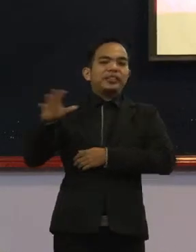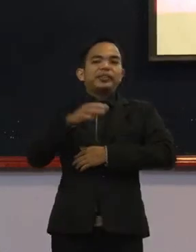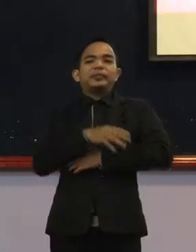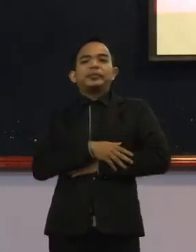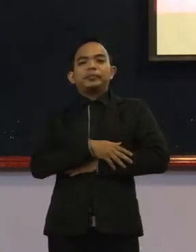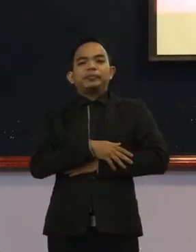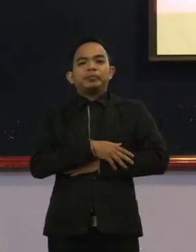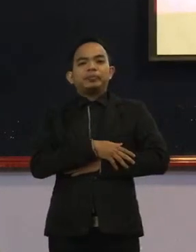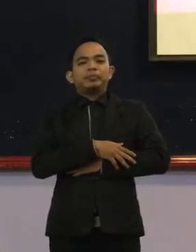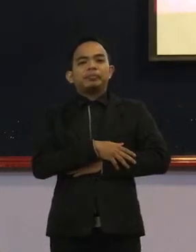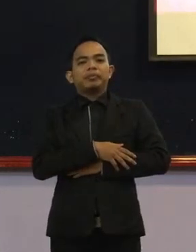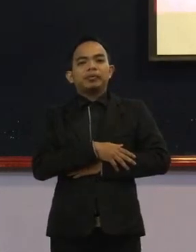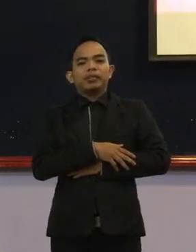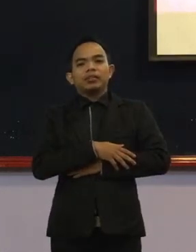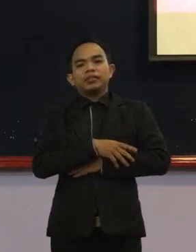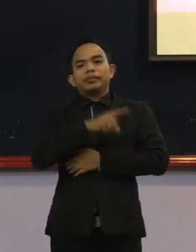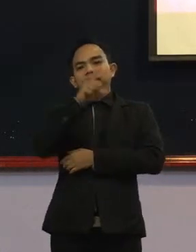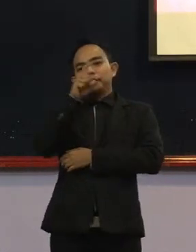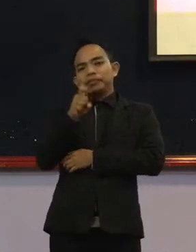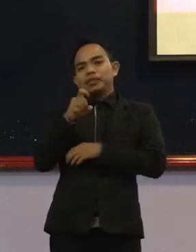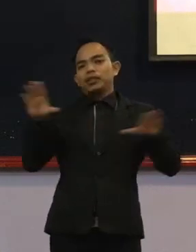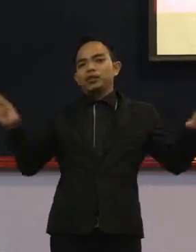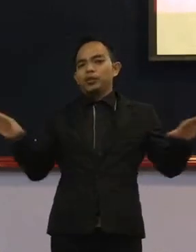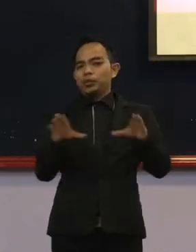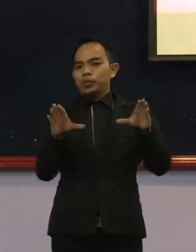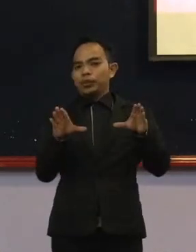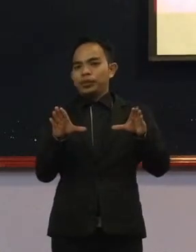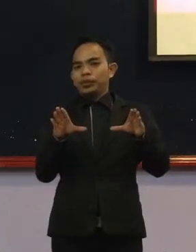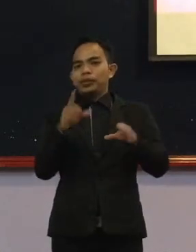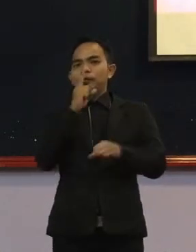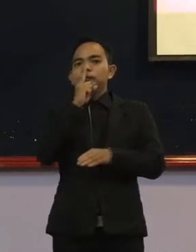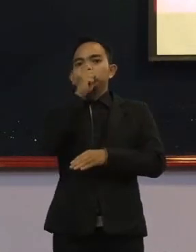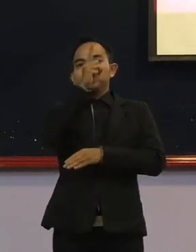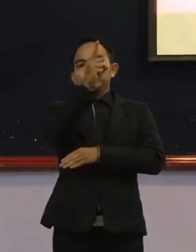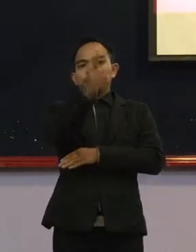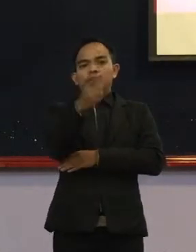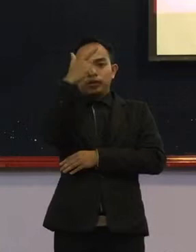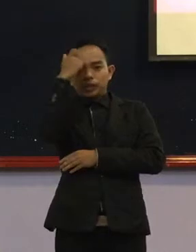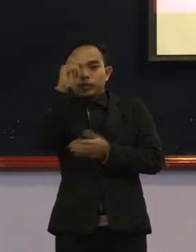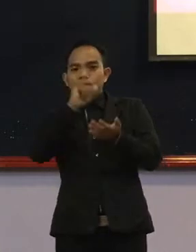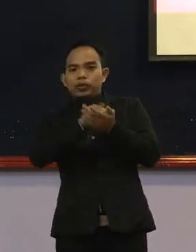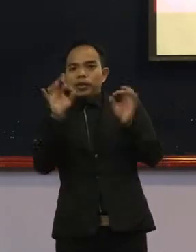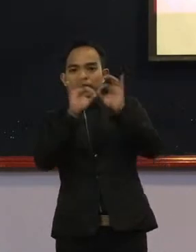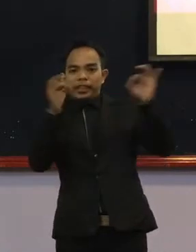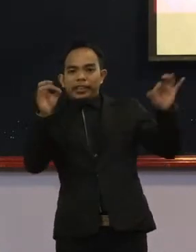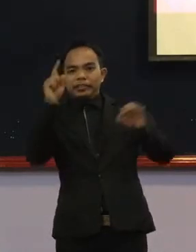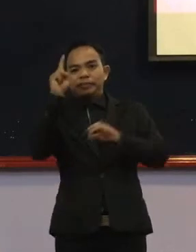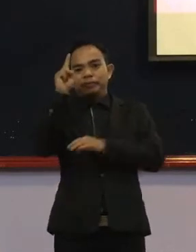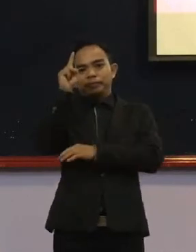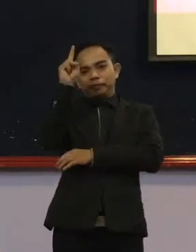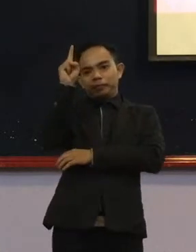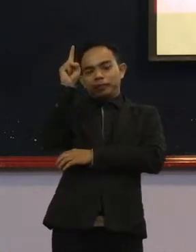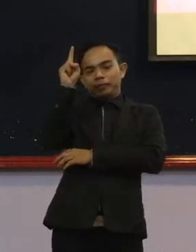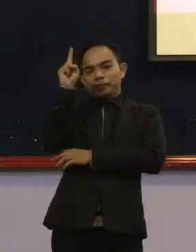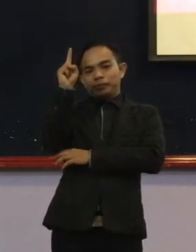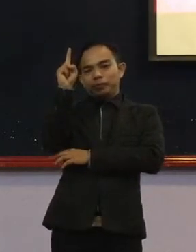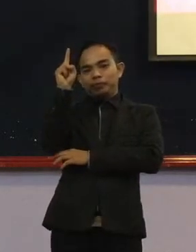شاء ذكره في صحف مكرمة مرفوعة